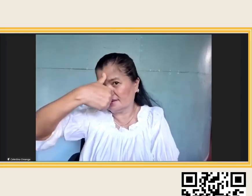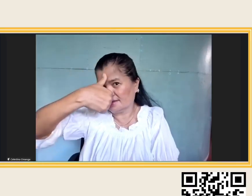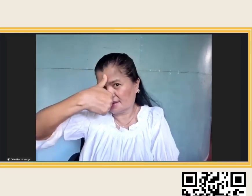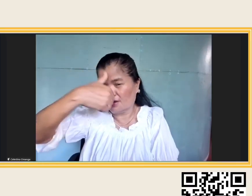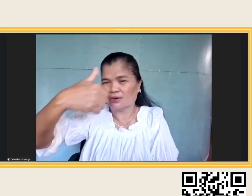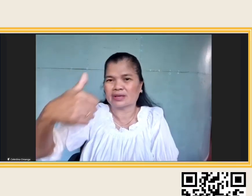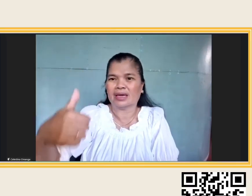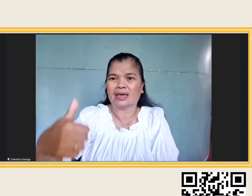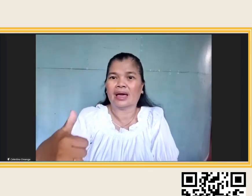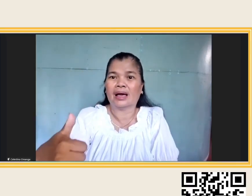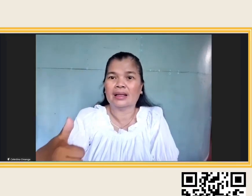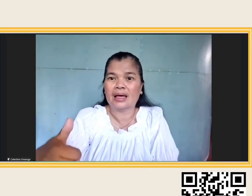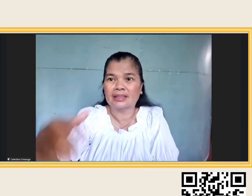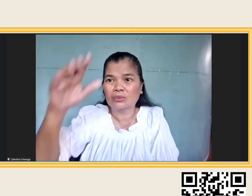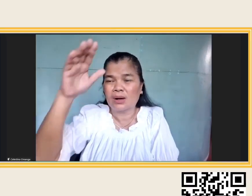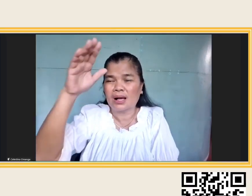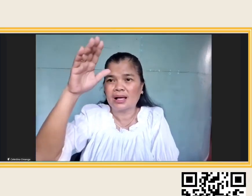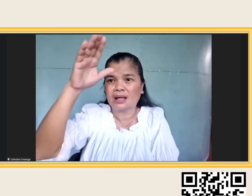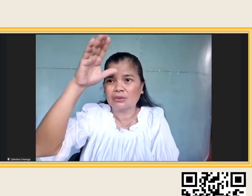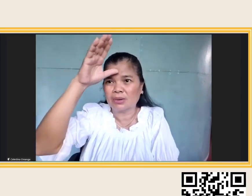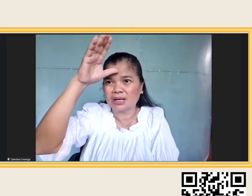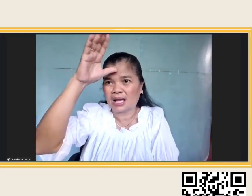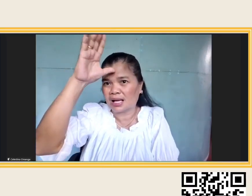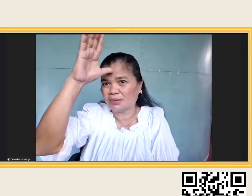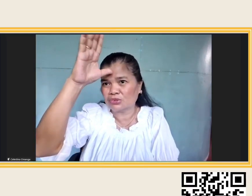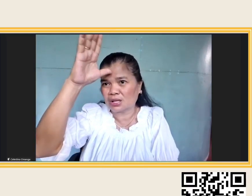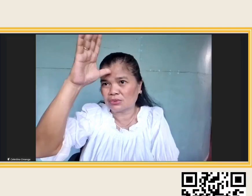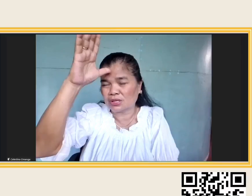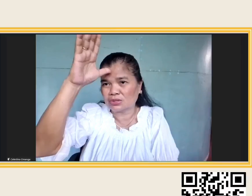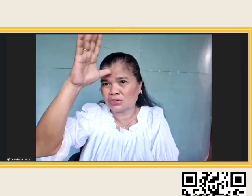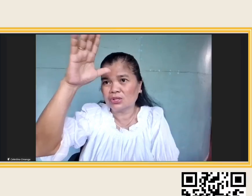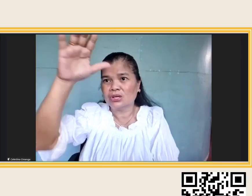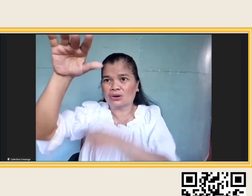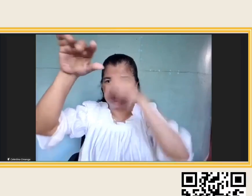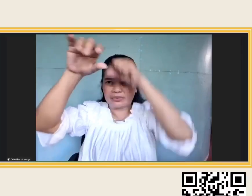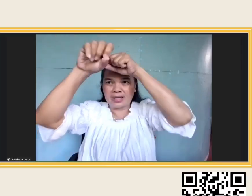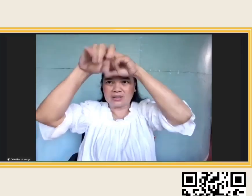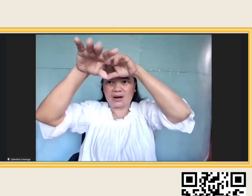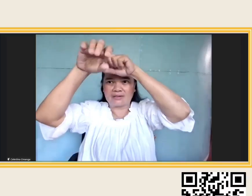remind. Okay. Another one, ano ba yung nakakalimutan ko dito?